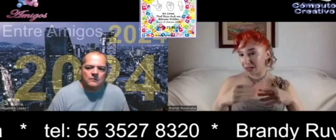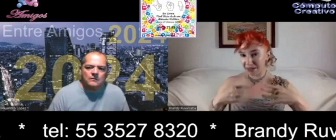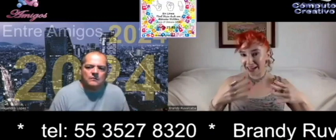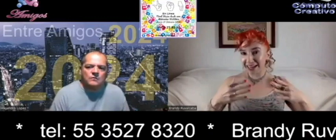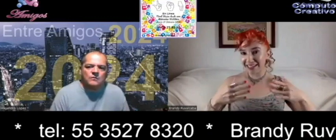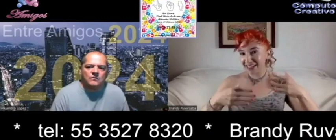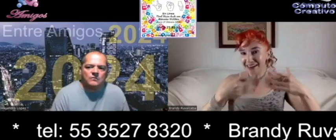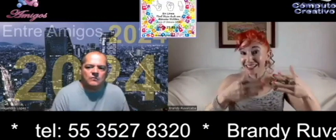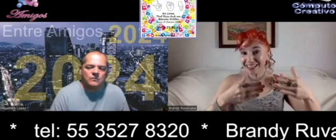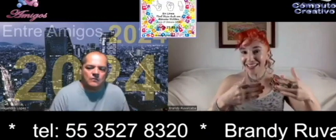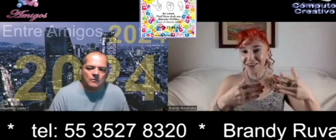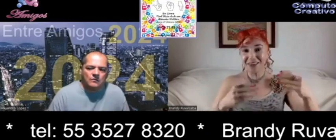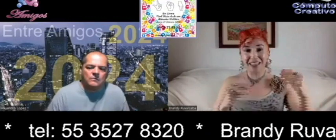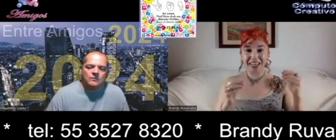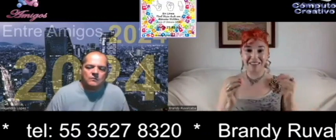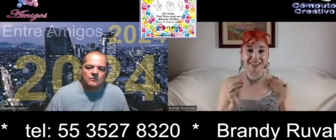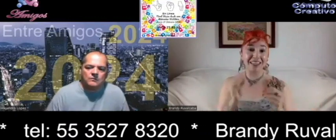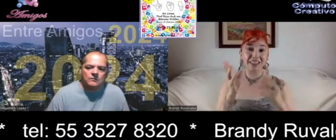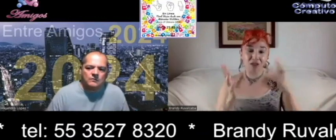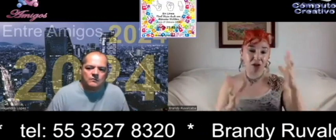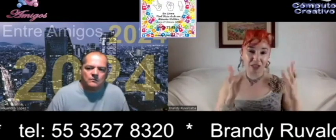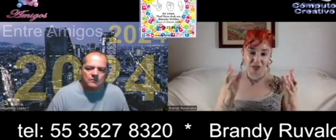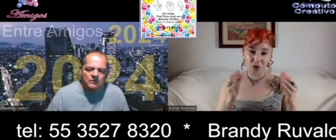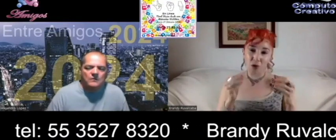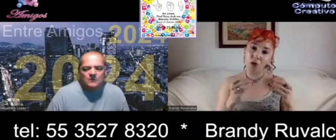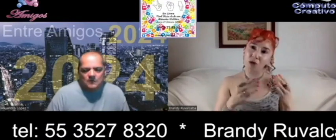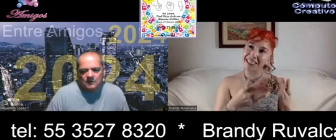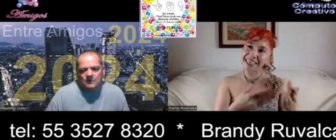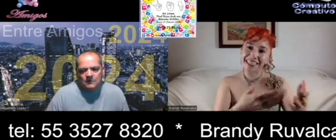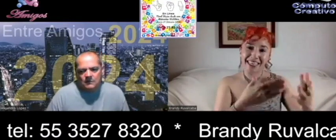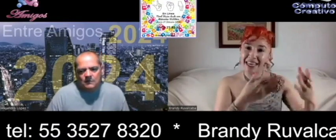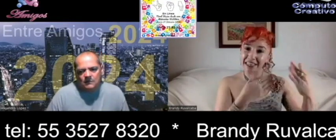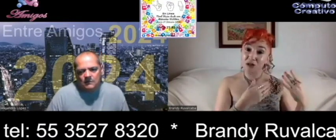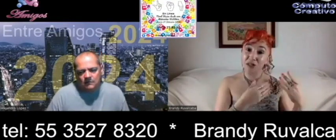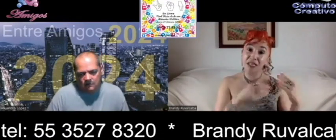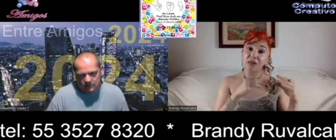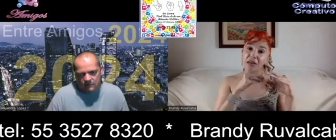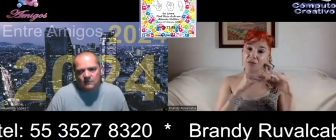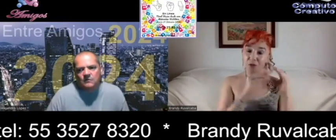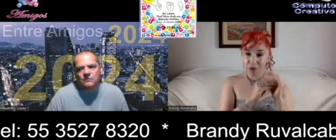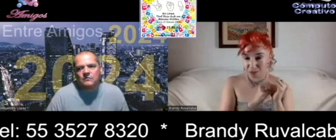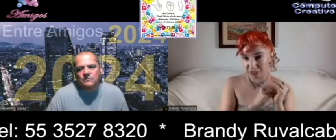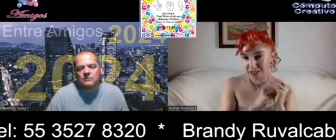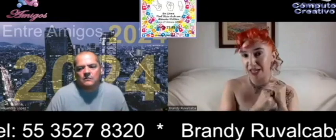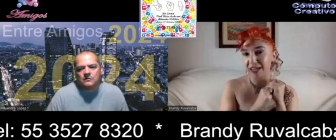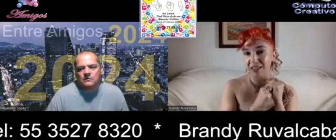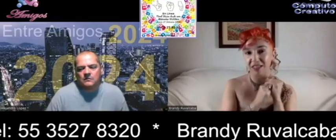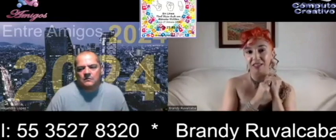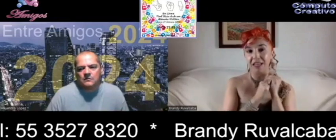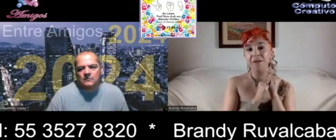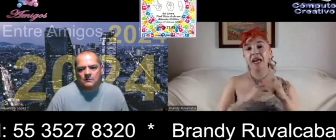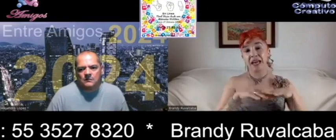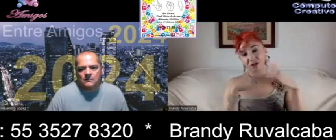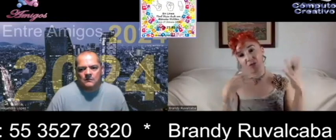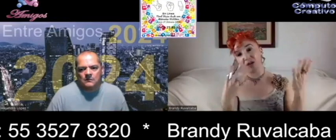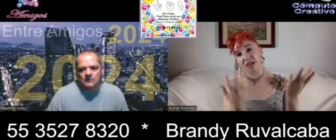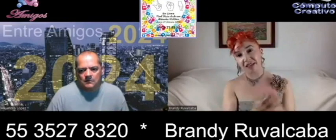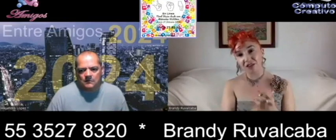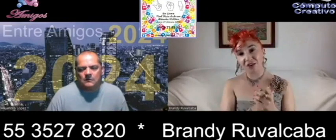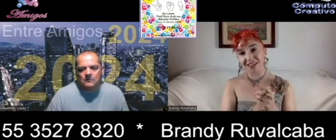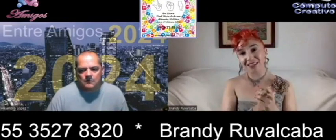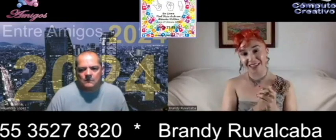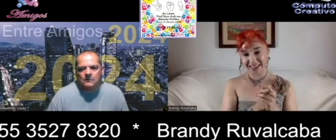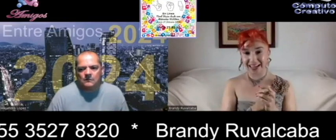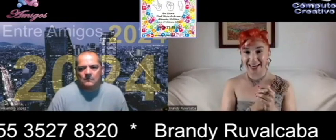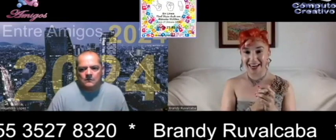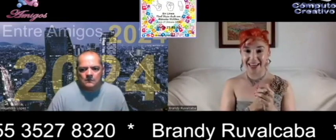la vida sigue avanzando y cada vez nacen cosas, ¿no? O señas que antes no tenían una forma específica de decirse. Las comunidades